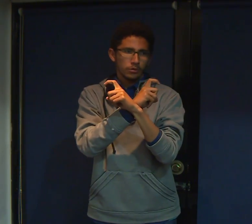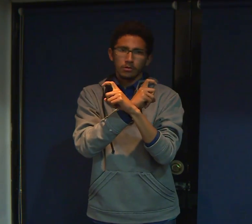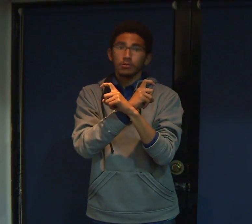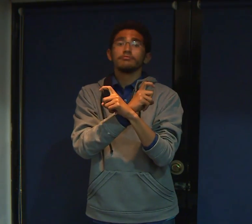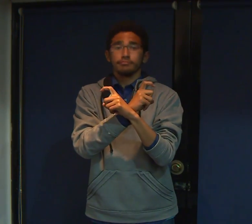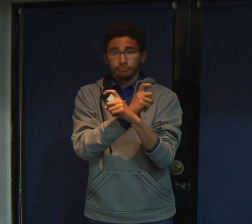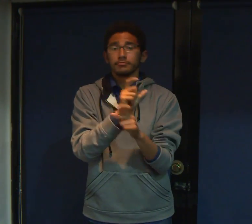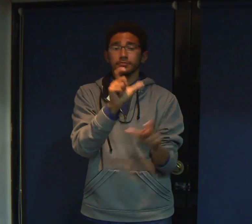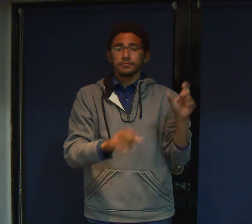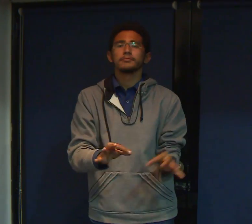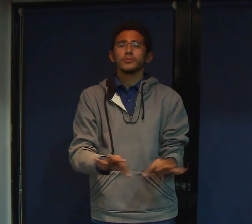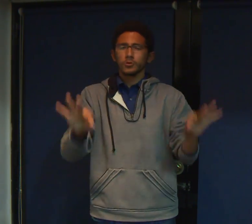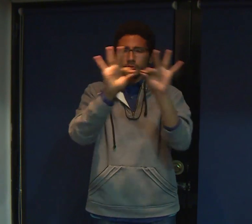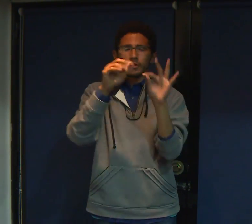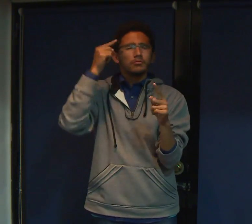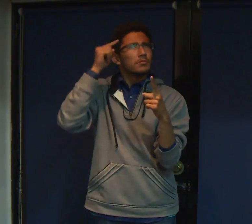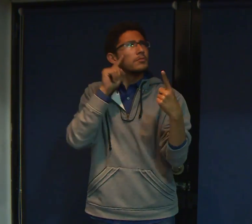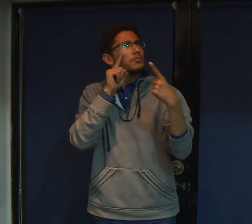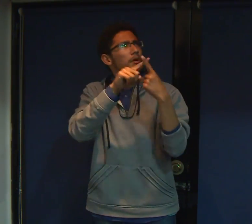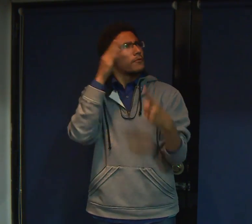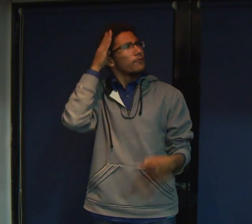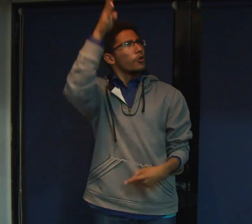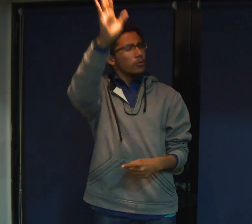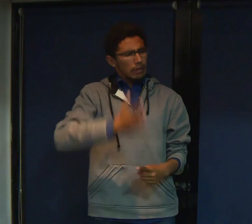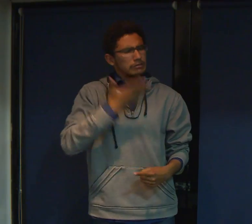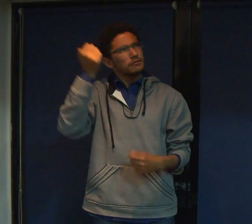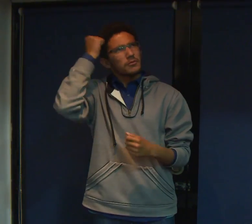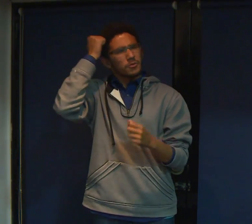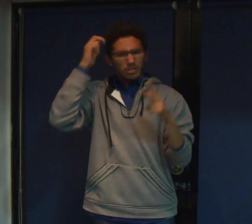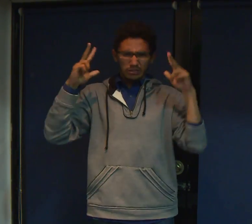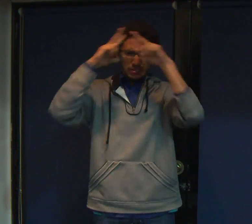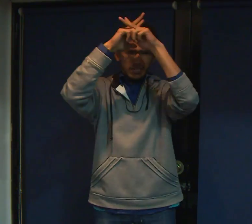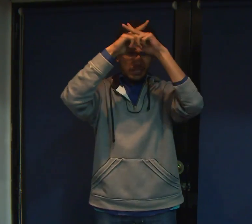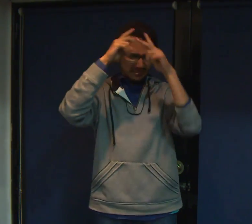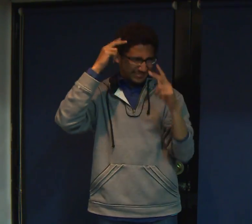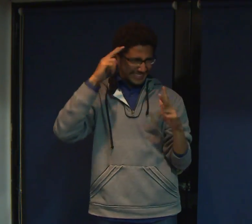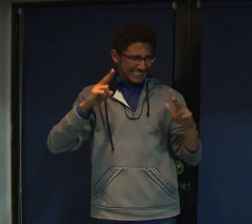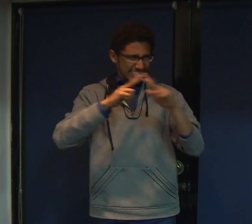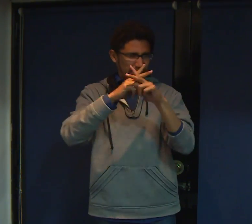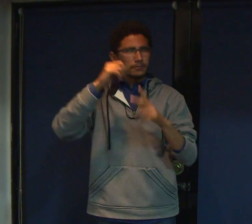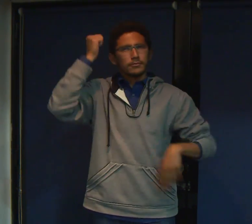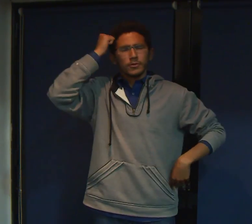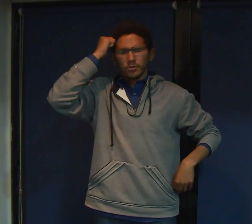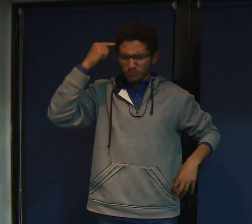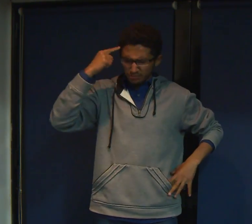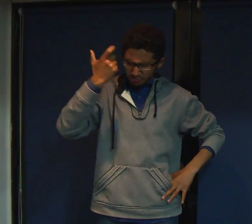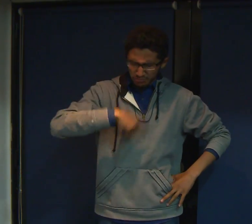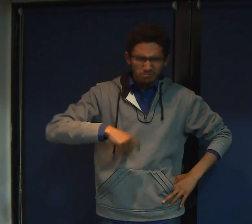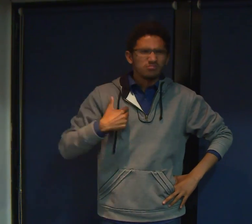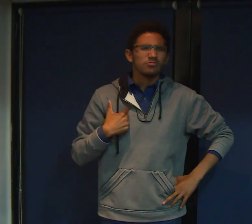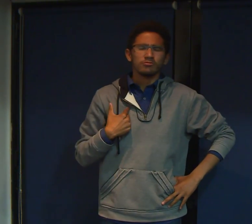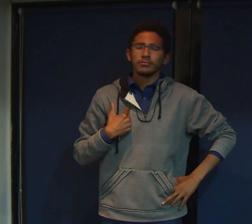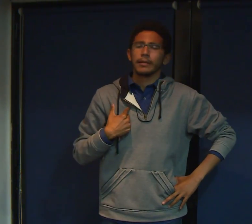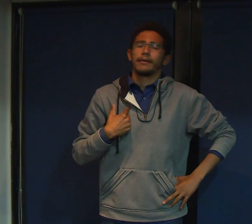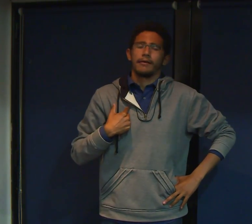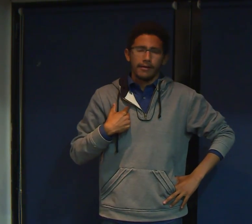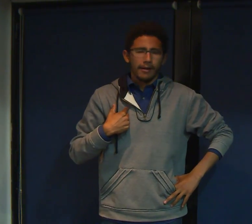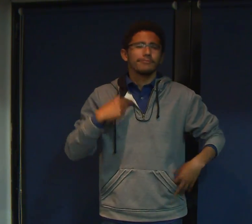Considero que es un espacio que nos permite reflexionarnos, pensarnos a futuro, pensarnos nosotros como seres, como